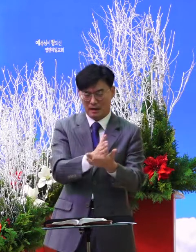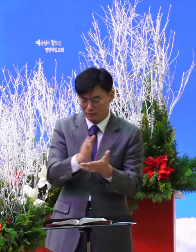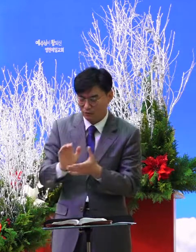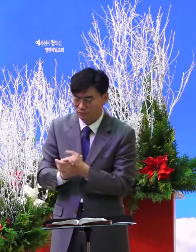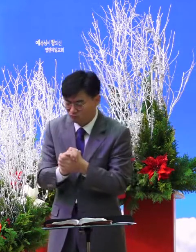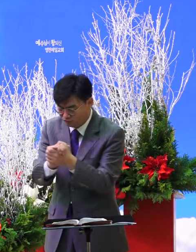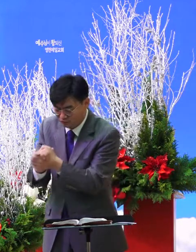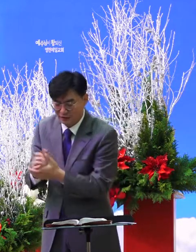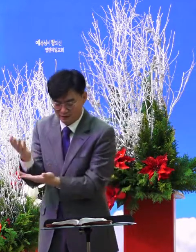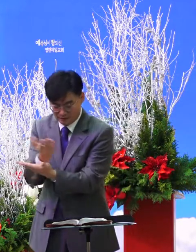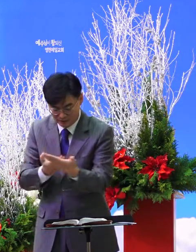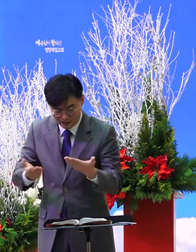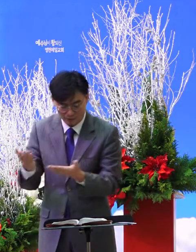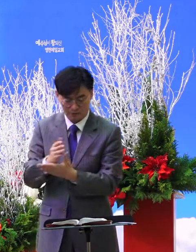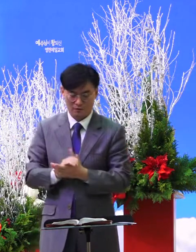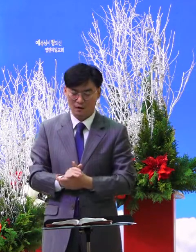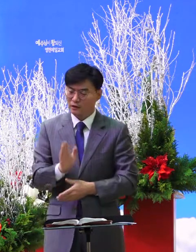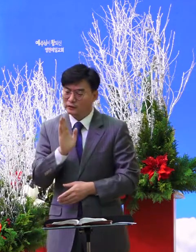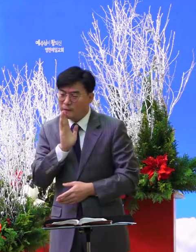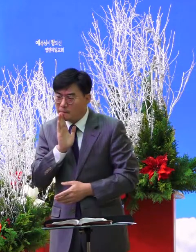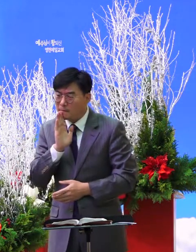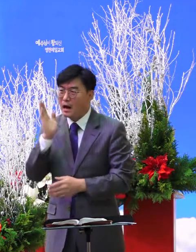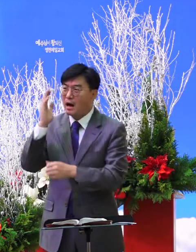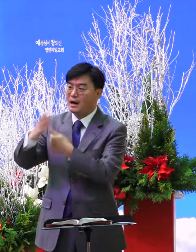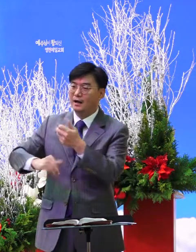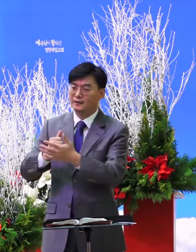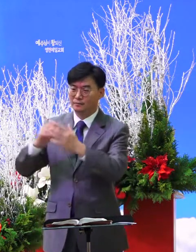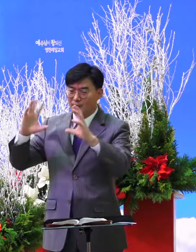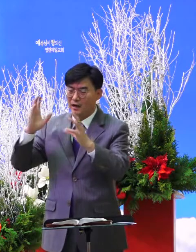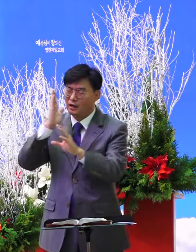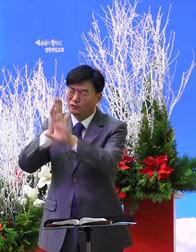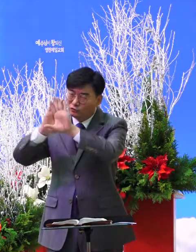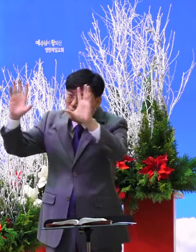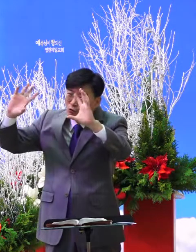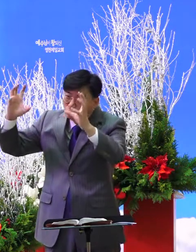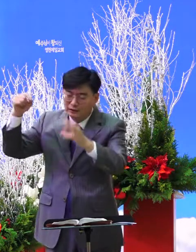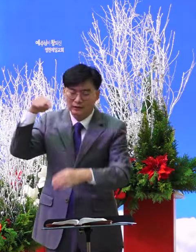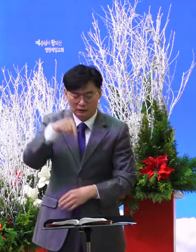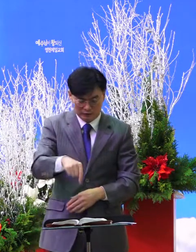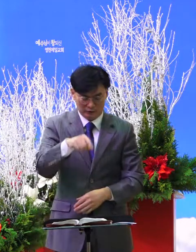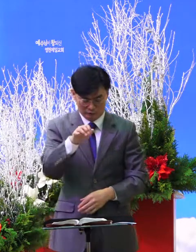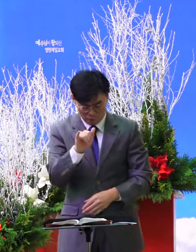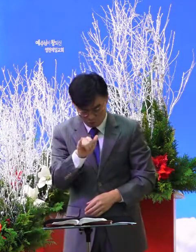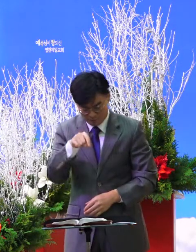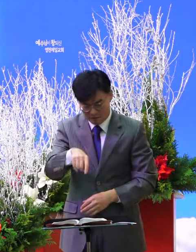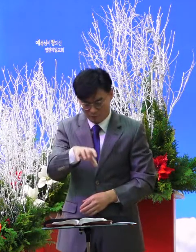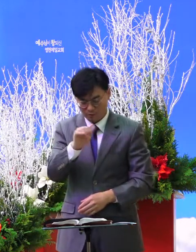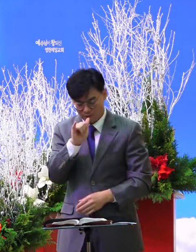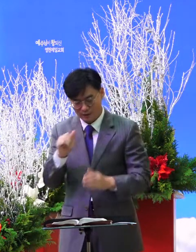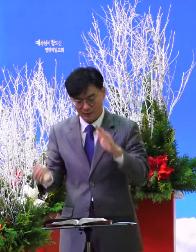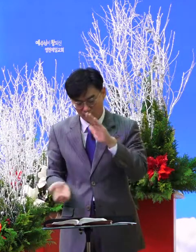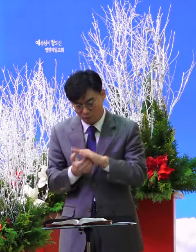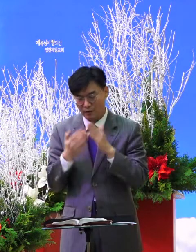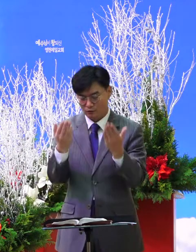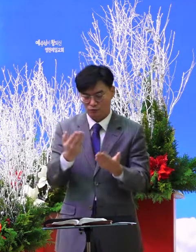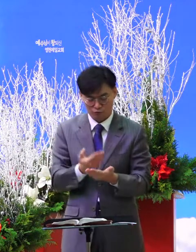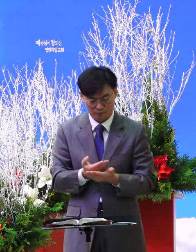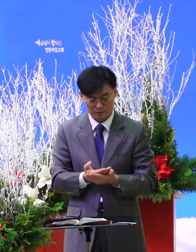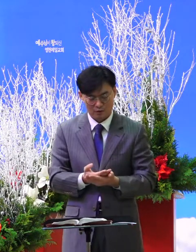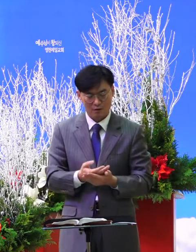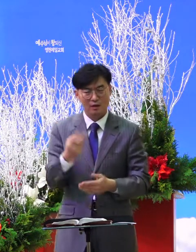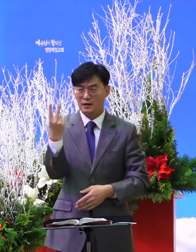향상되어 진정한 천국이 이 땅에서 완성됨을 믿습니다. 2012년의 마지막인 12월을